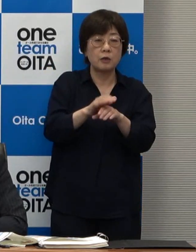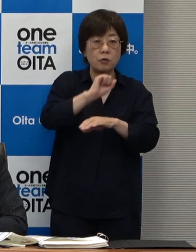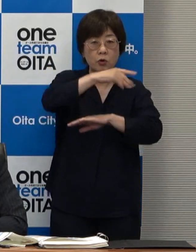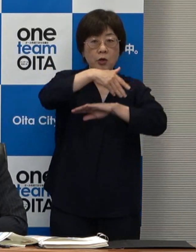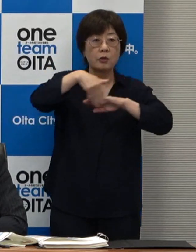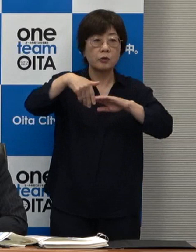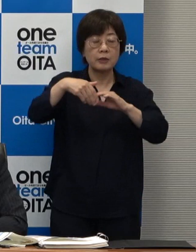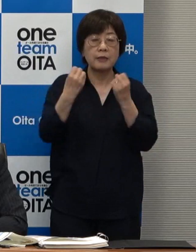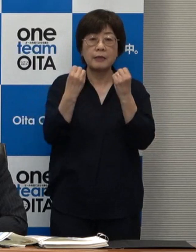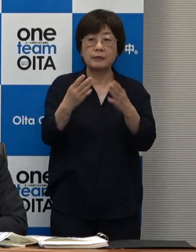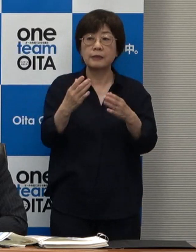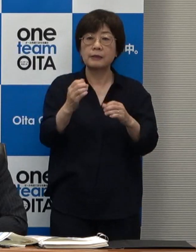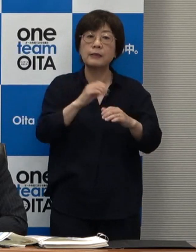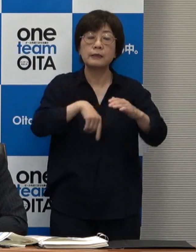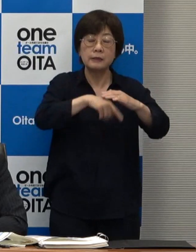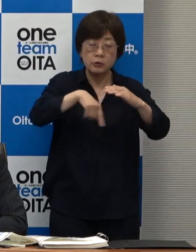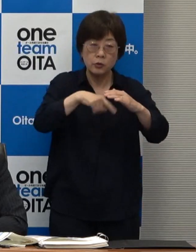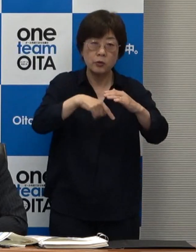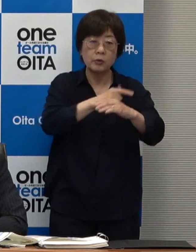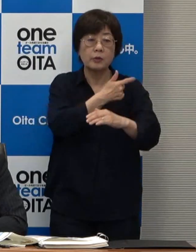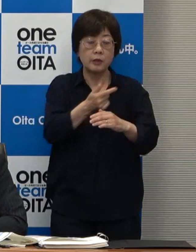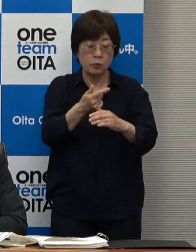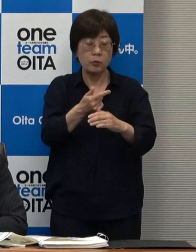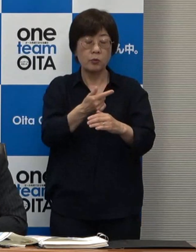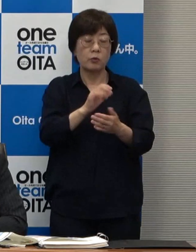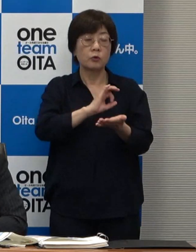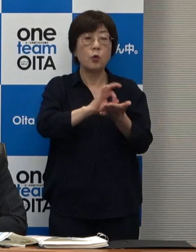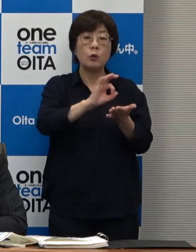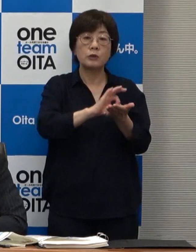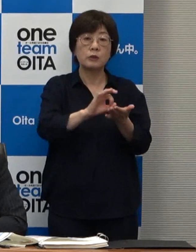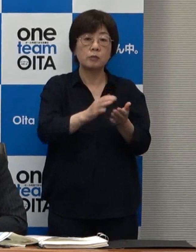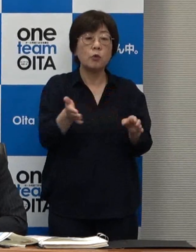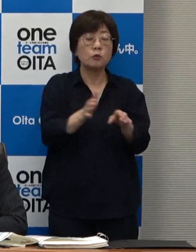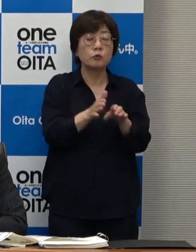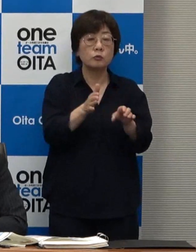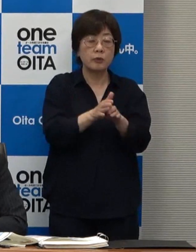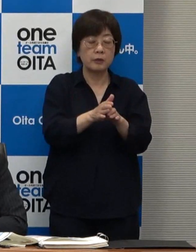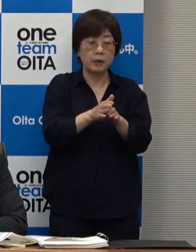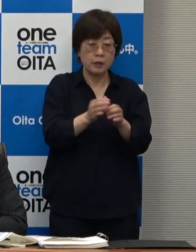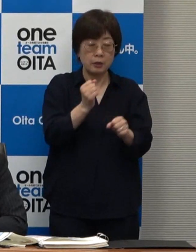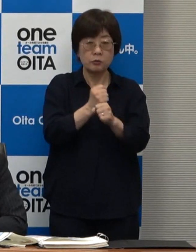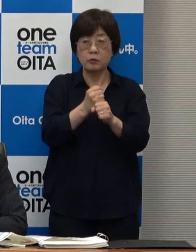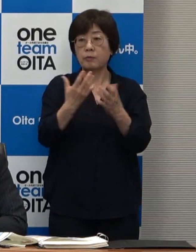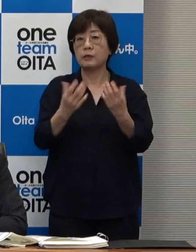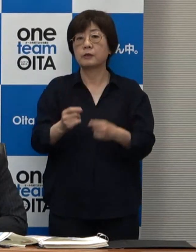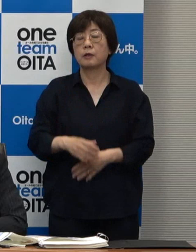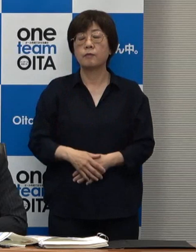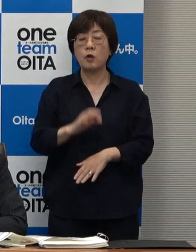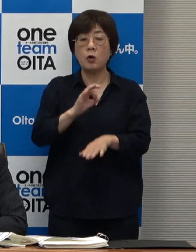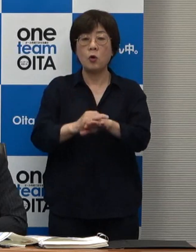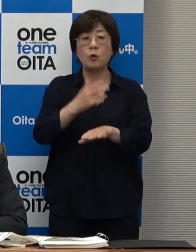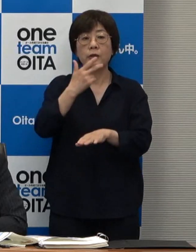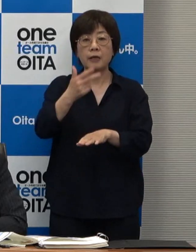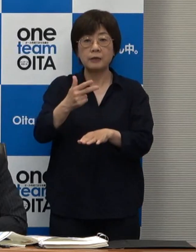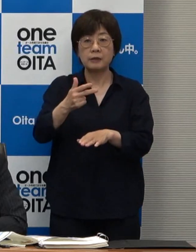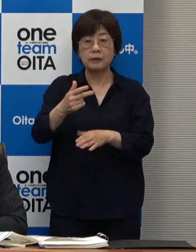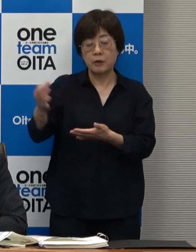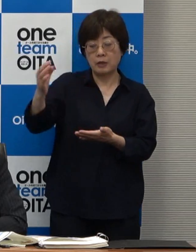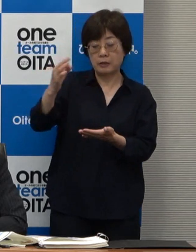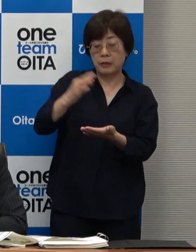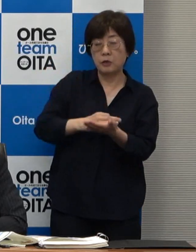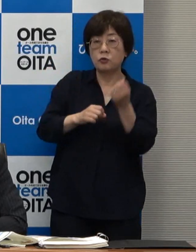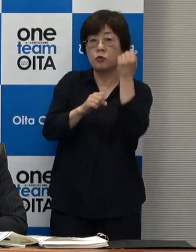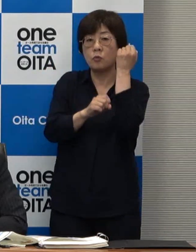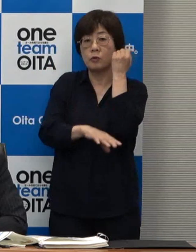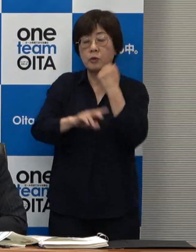策的経費および投資的経費を中心に編成いたしました。本市では歳入の根幹をな